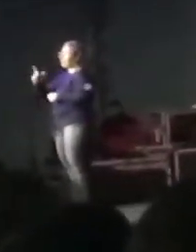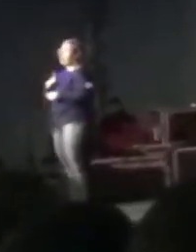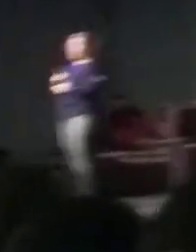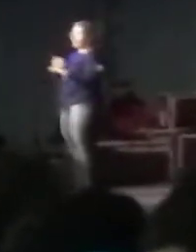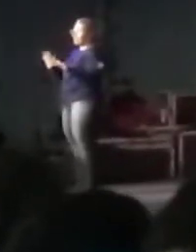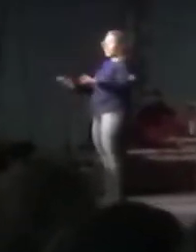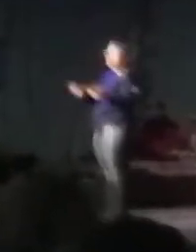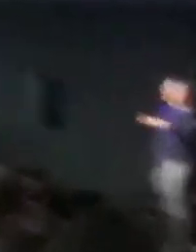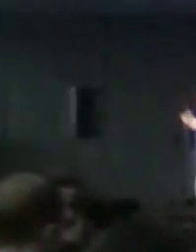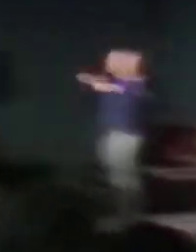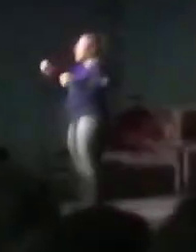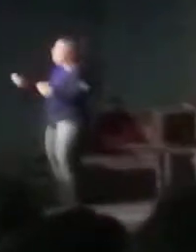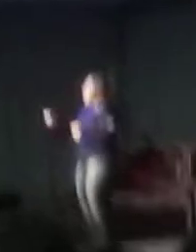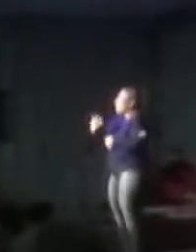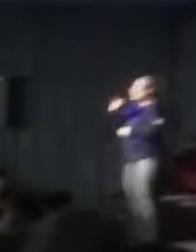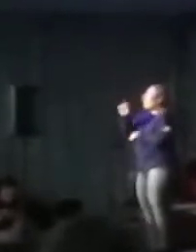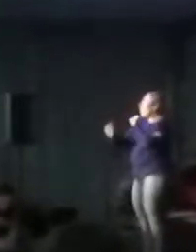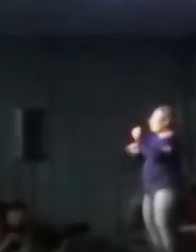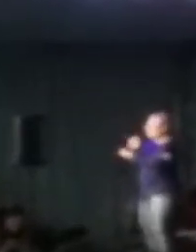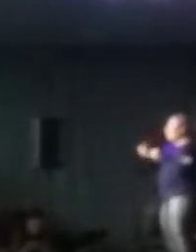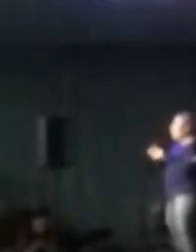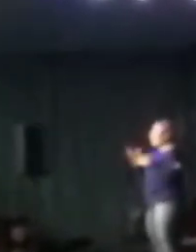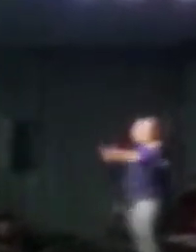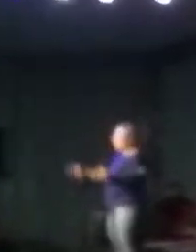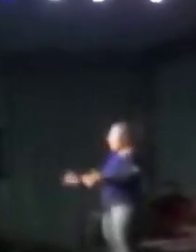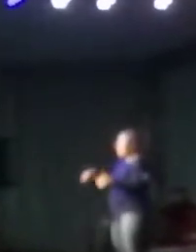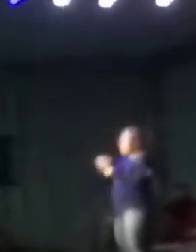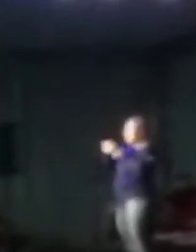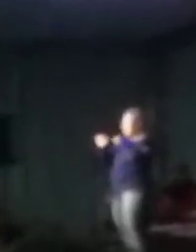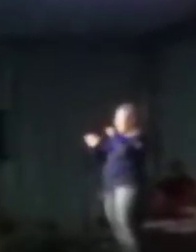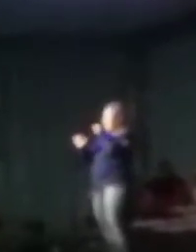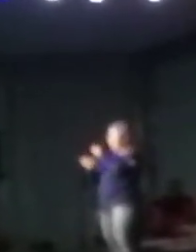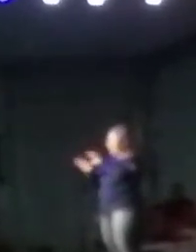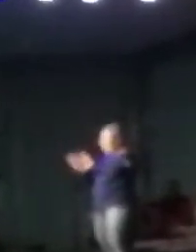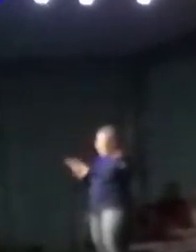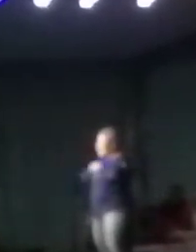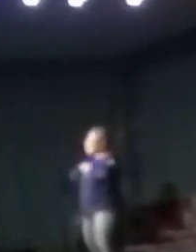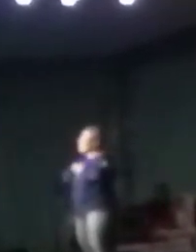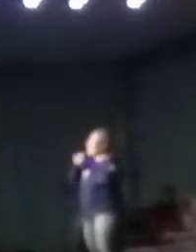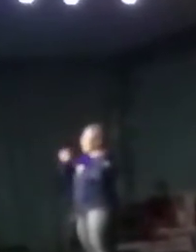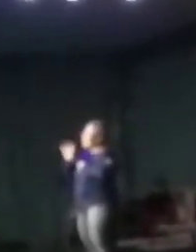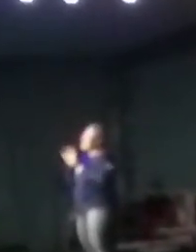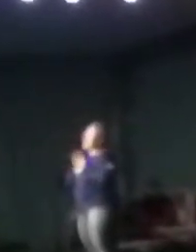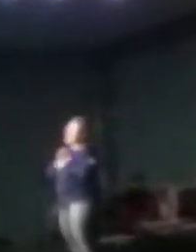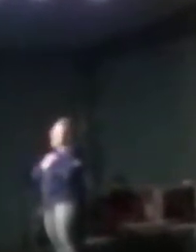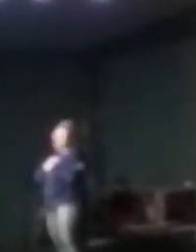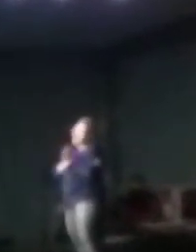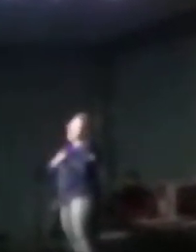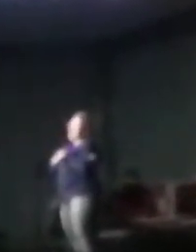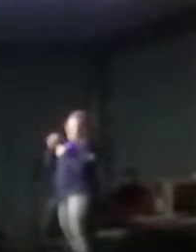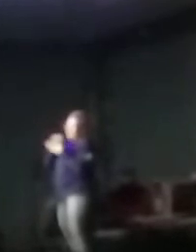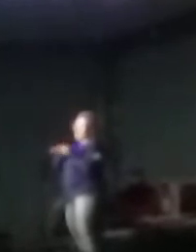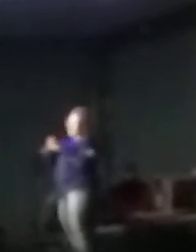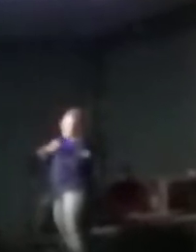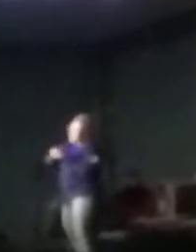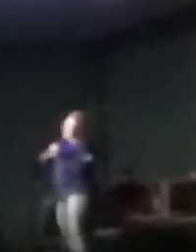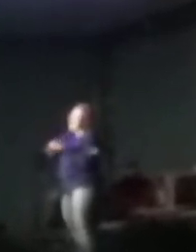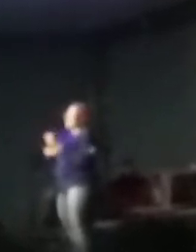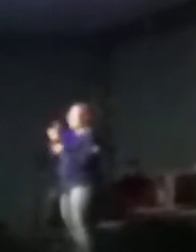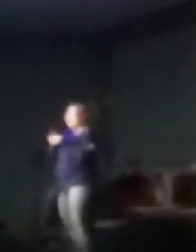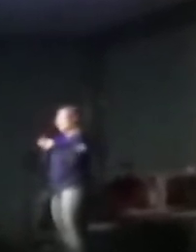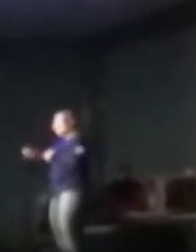que foi novidade foi a mudar minha vida, assumir o que eu realmente gostava de fazer, que era escrever, e